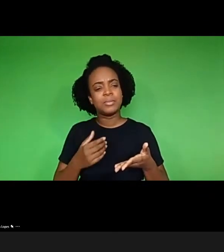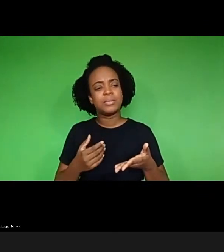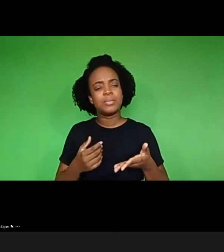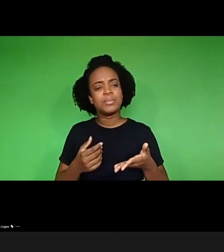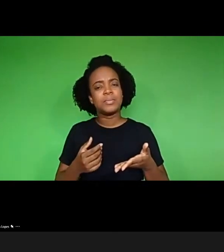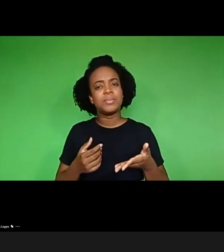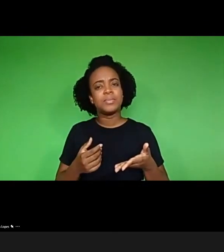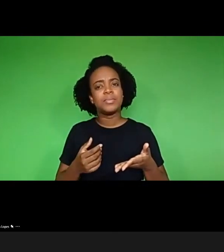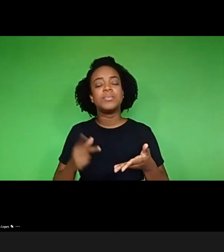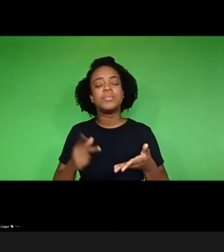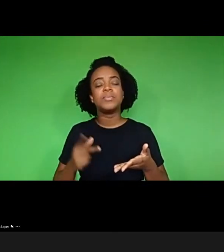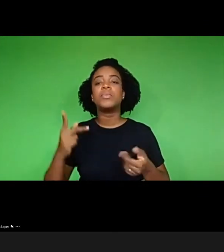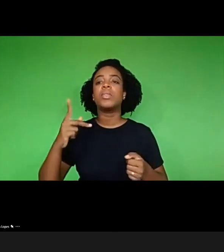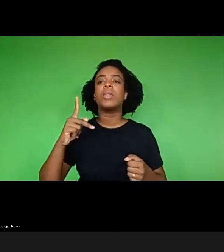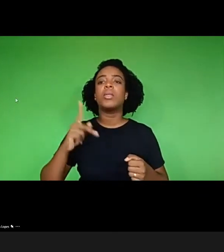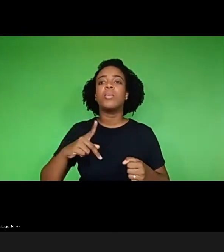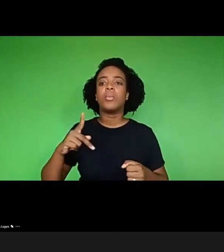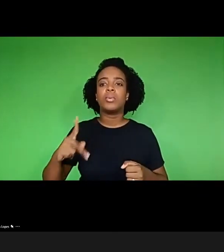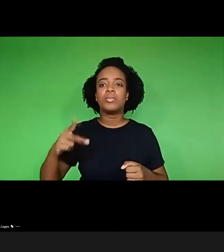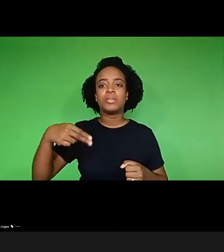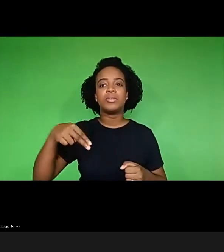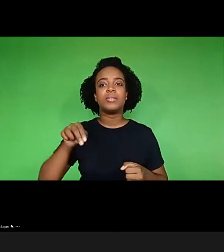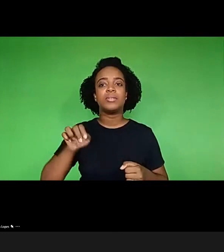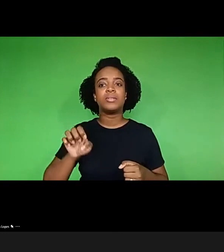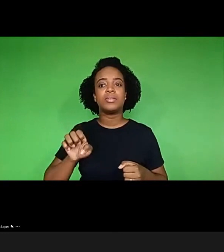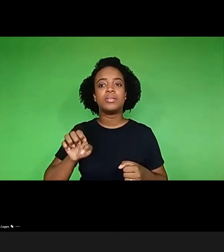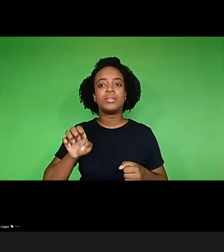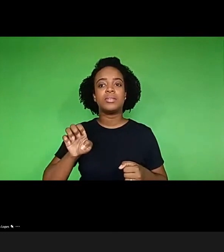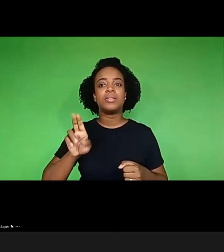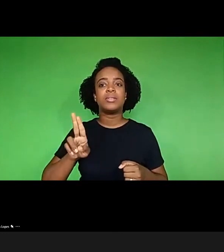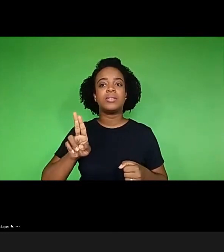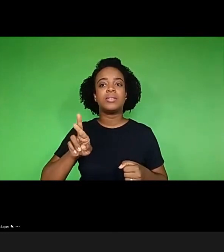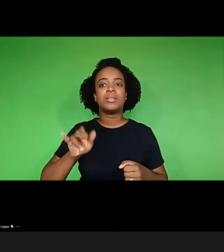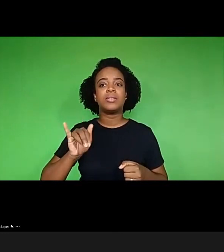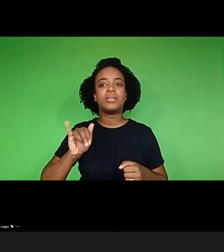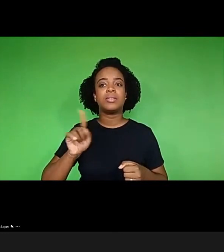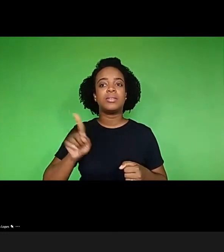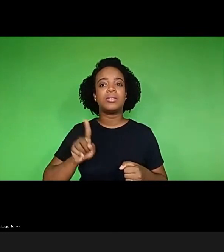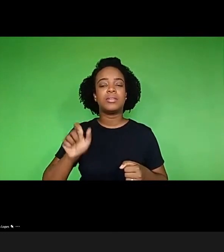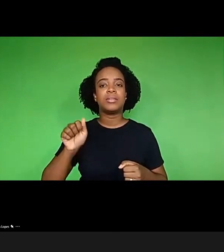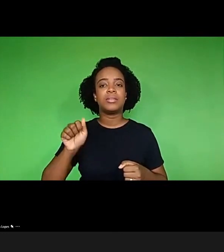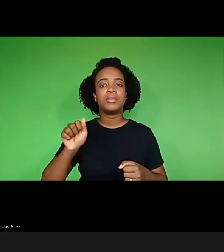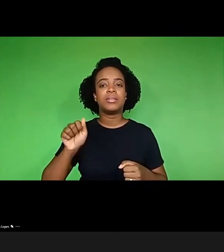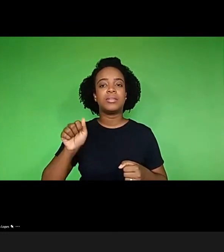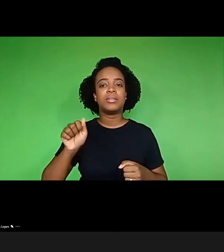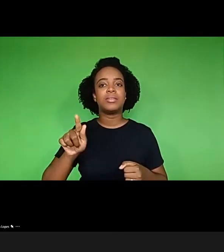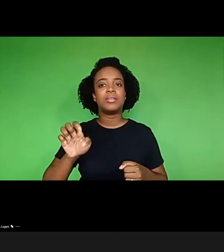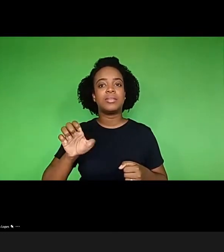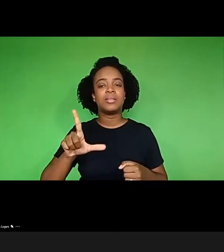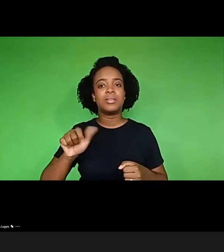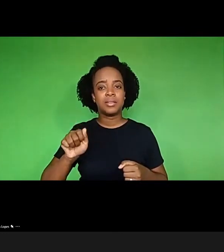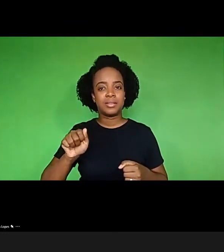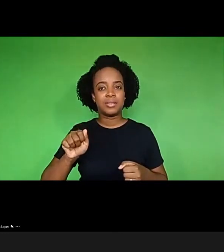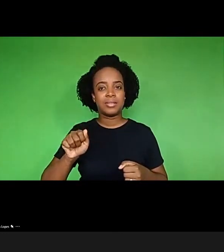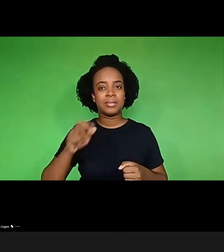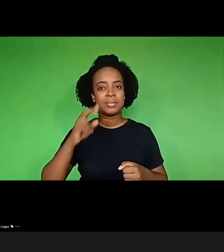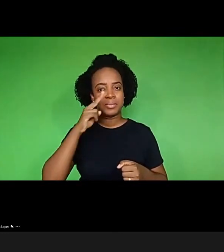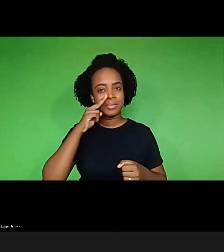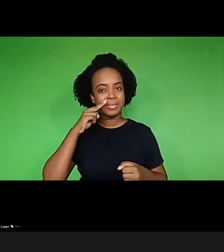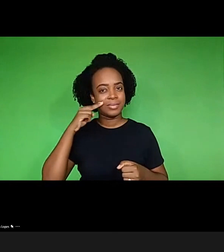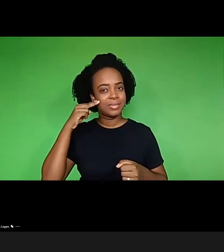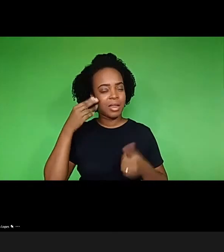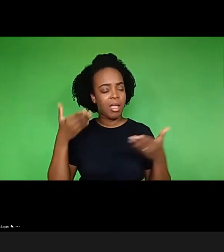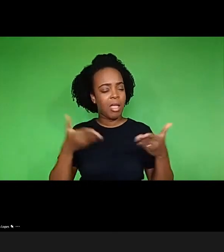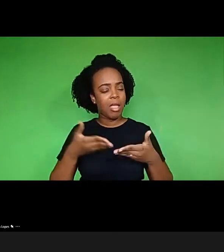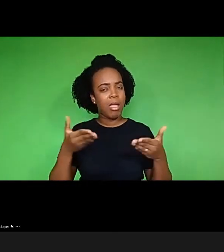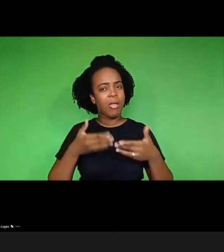A professora Neurisângela. Neurisângela, ela vai entrar para dar uma falazinha com a gente. Eu vou